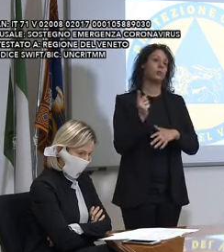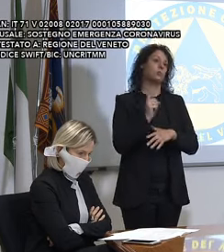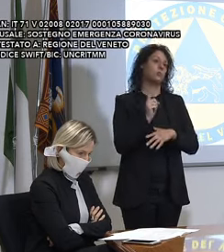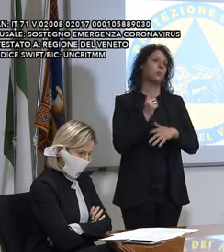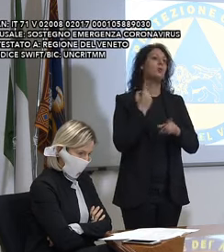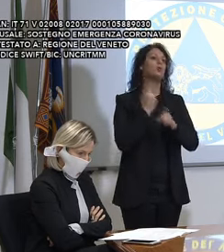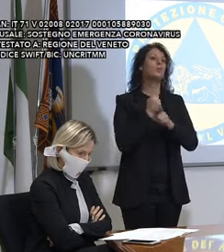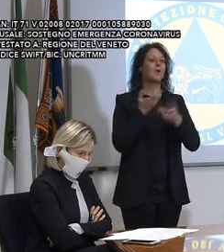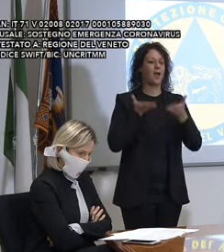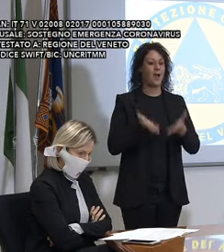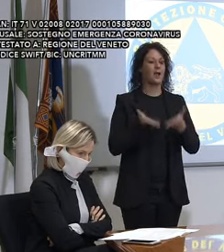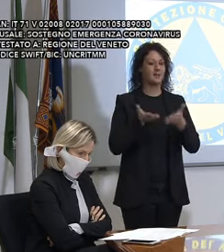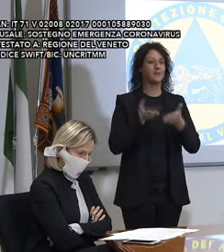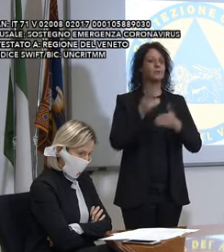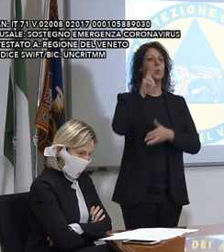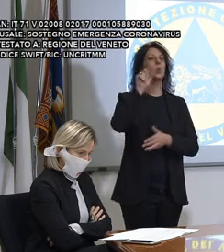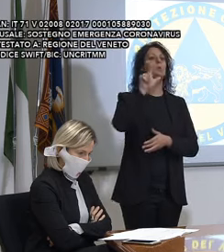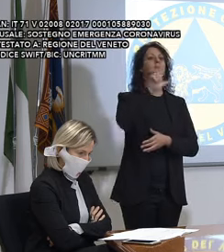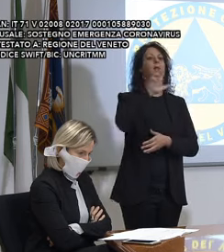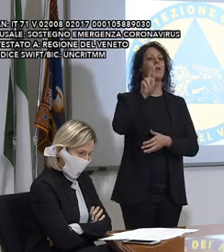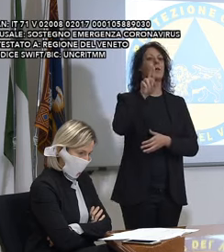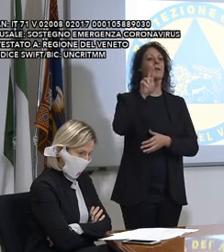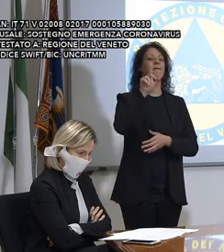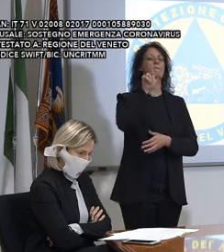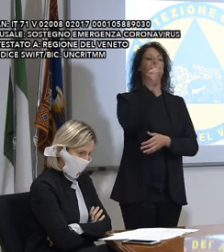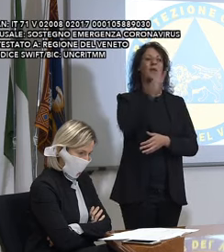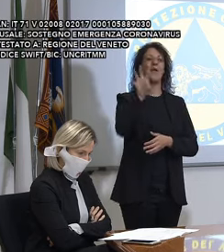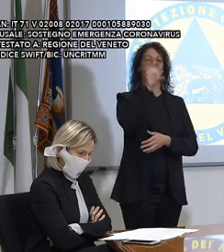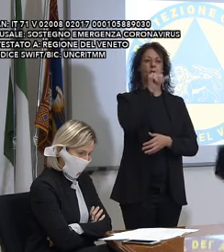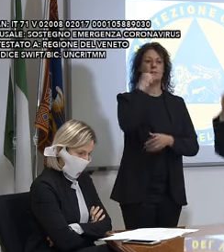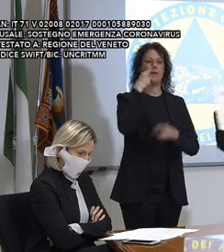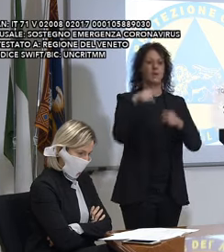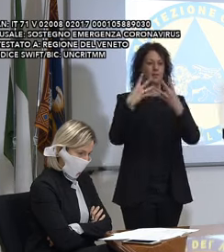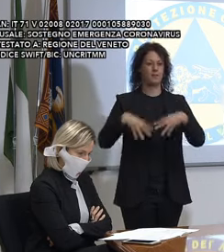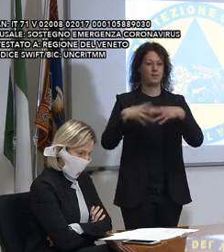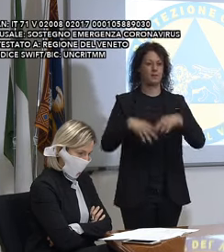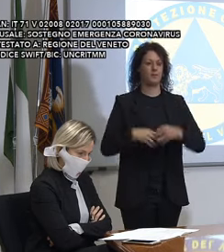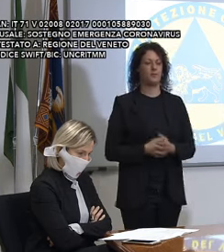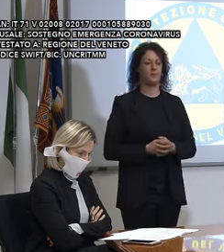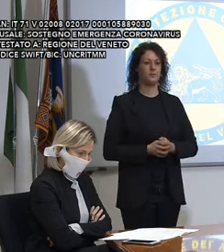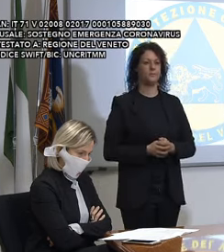creato serva alle altre ULS del Veneto per essere ancora più performanti.